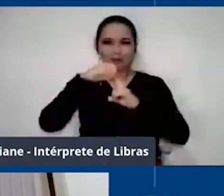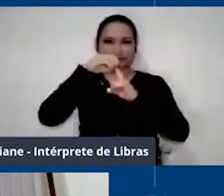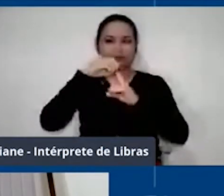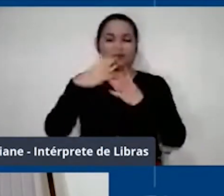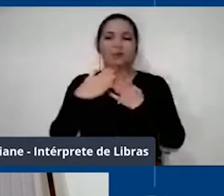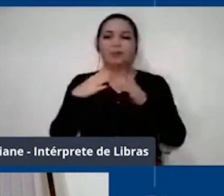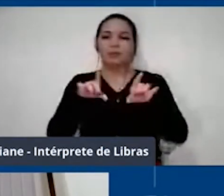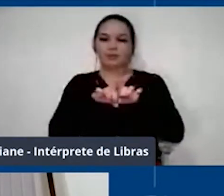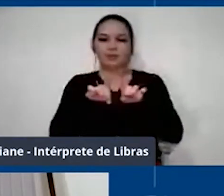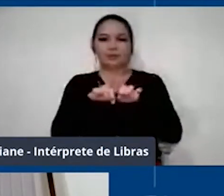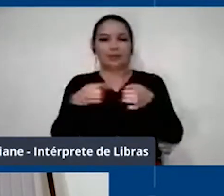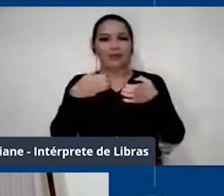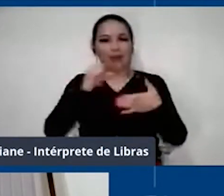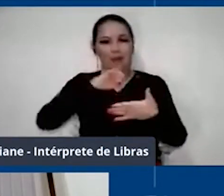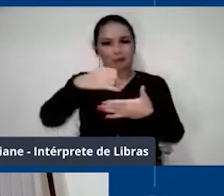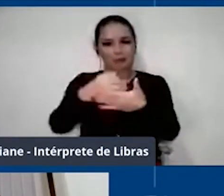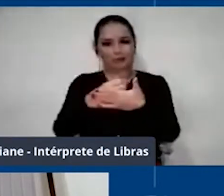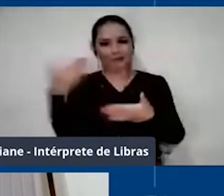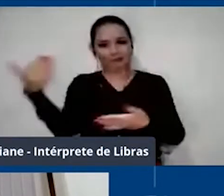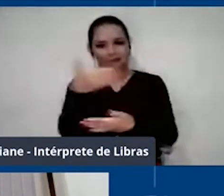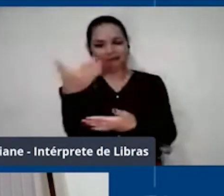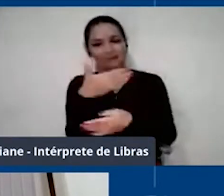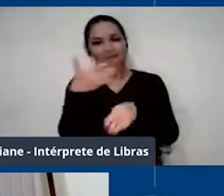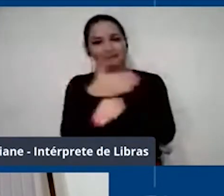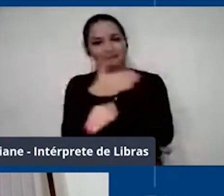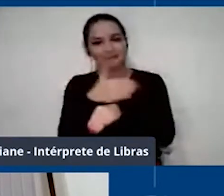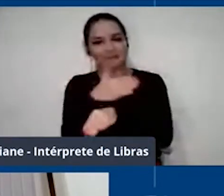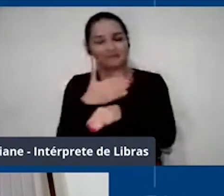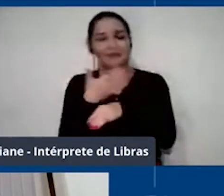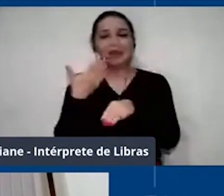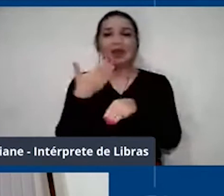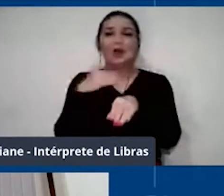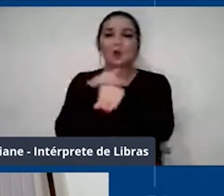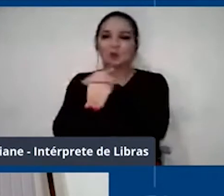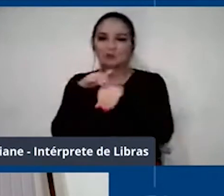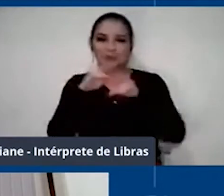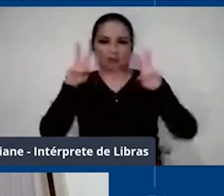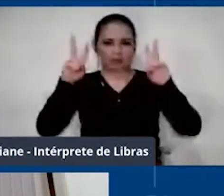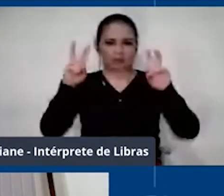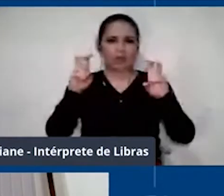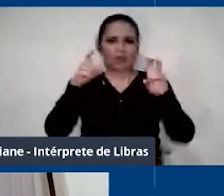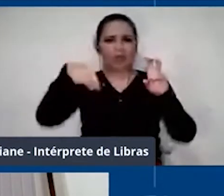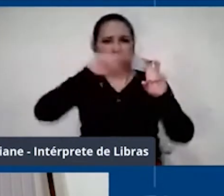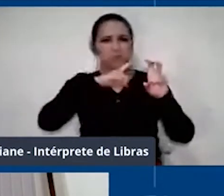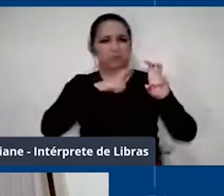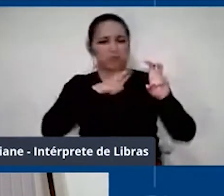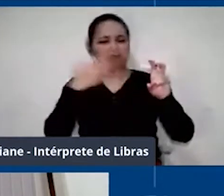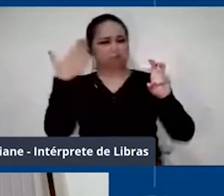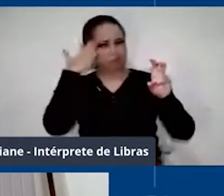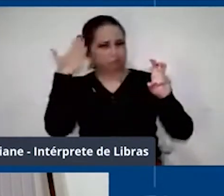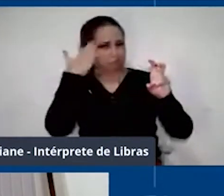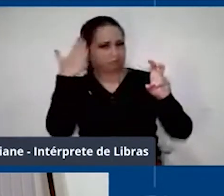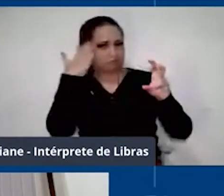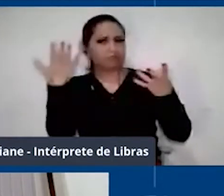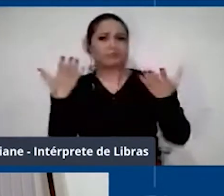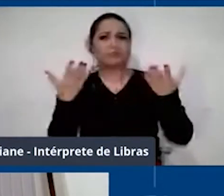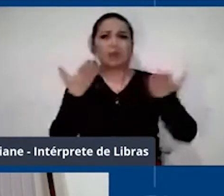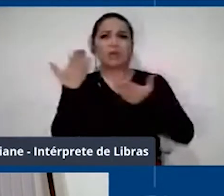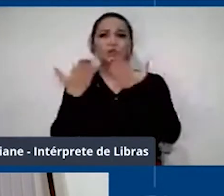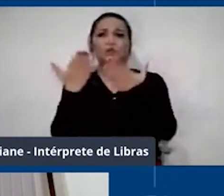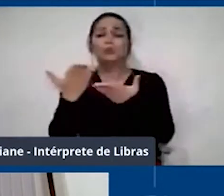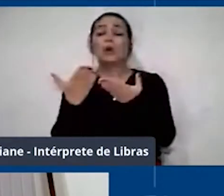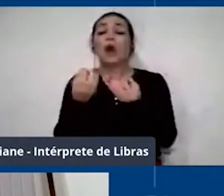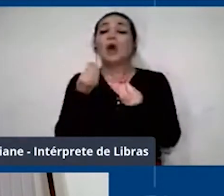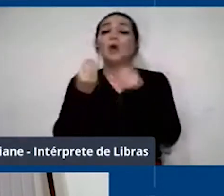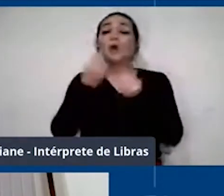a ilustre presença da senhora secretária conosco hoje, para falar de um tema que a senhora tem muito a contribuir, né? Como a senhora está